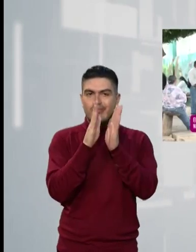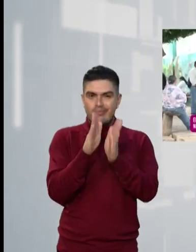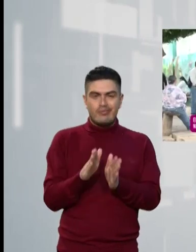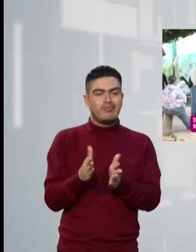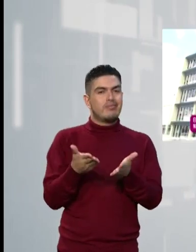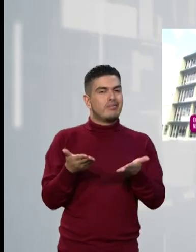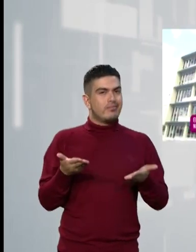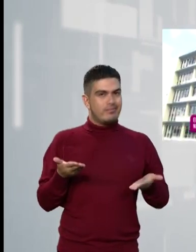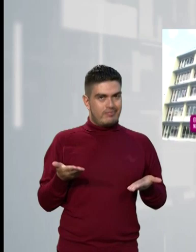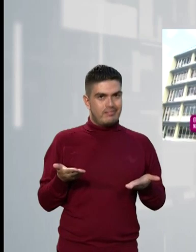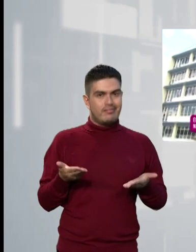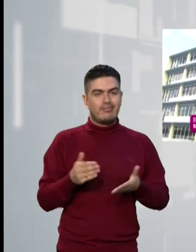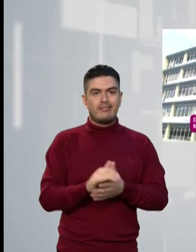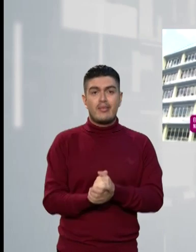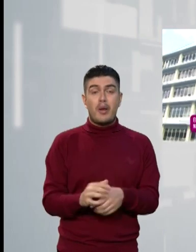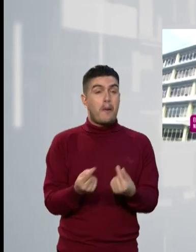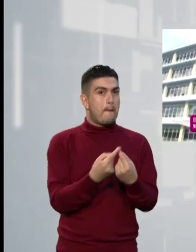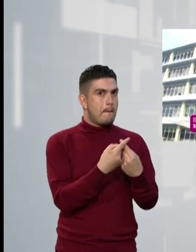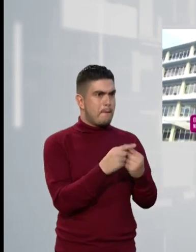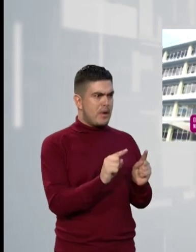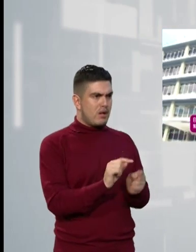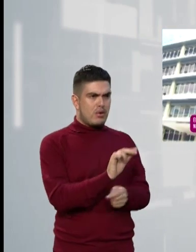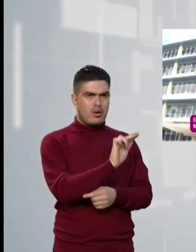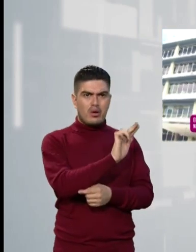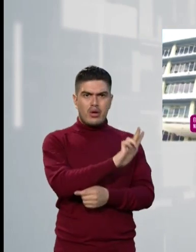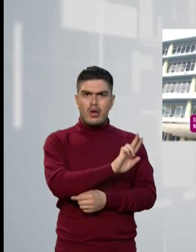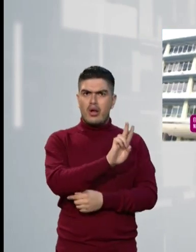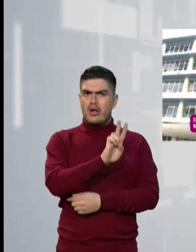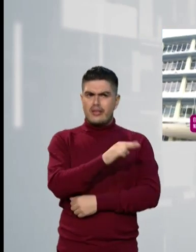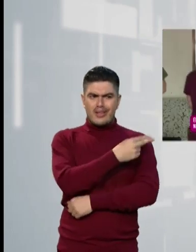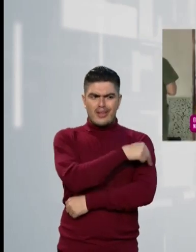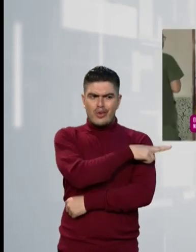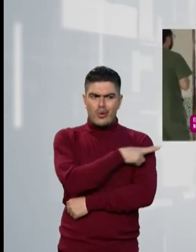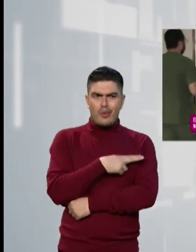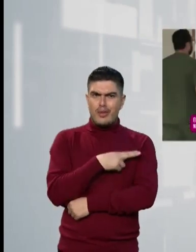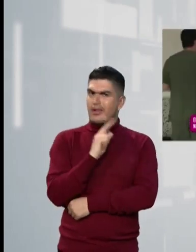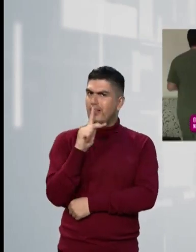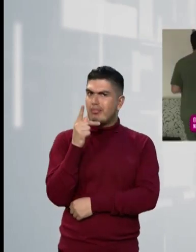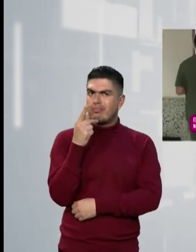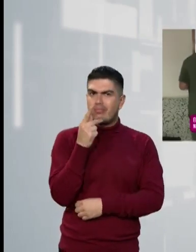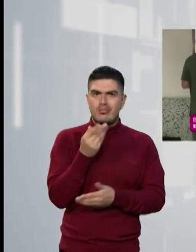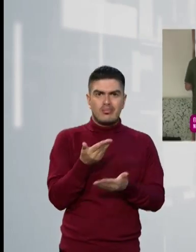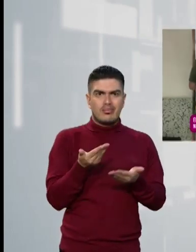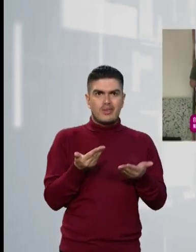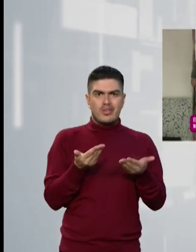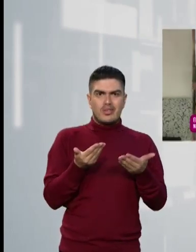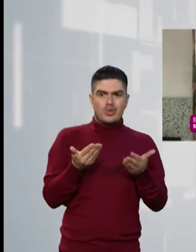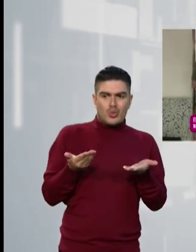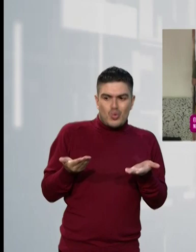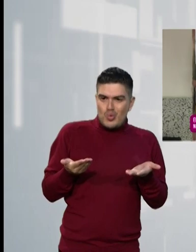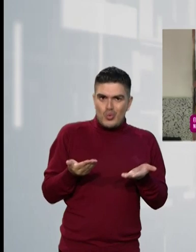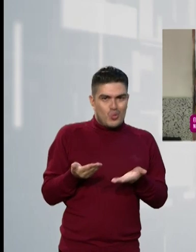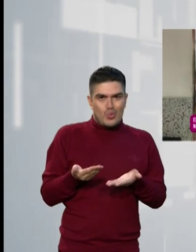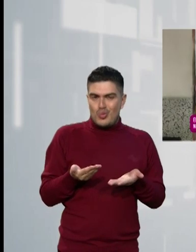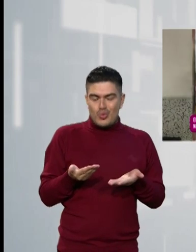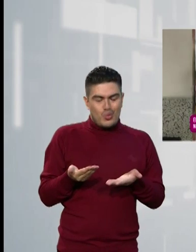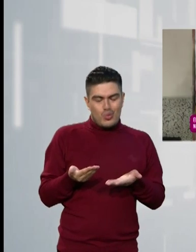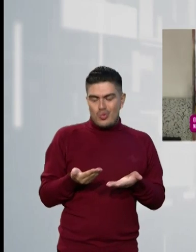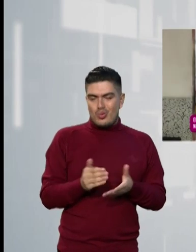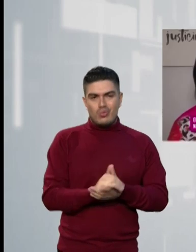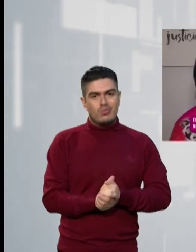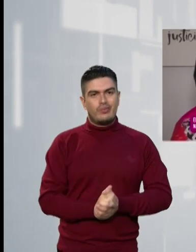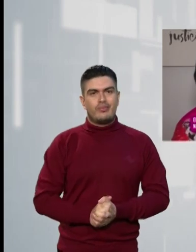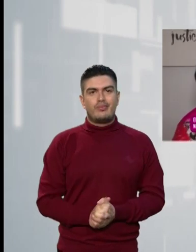a esta población solo se cuenta con 32 hospitales públicos cantidad que se vuelve insuficiente ante tanta